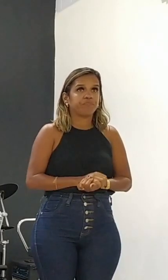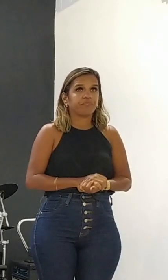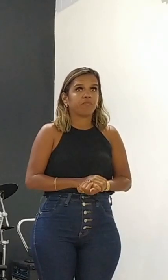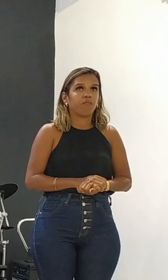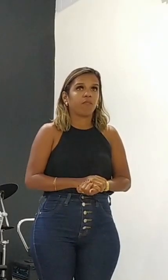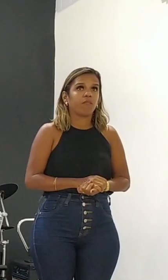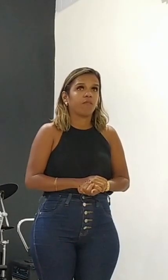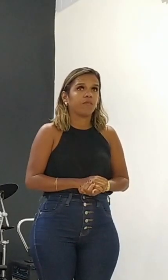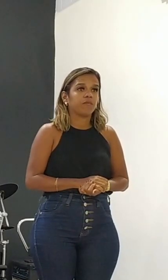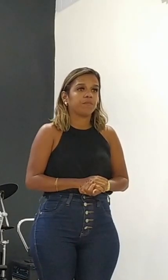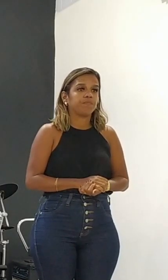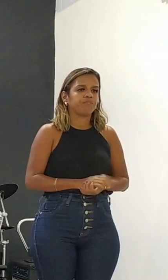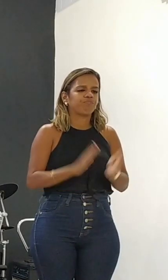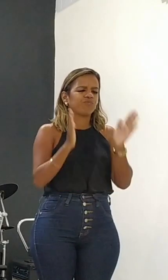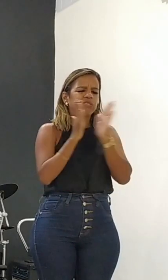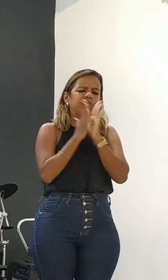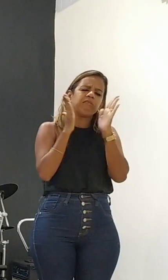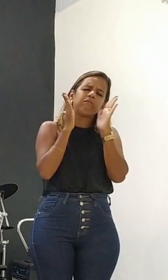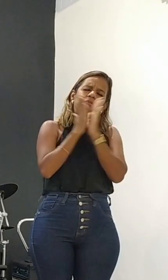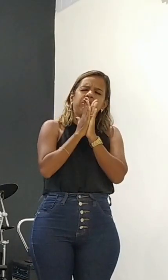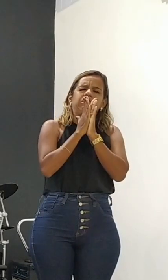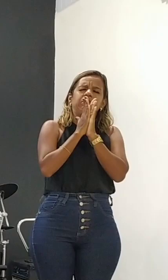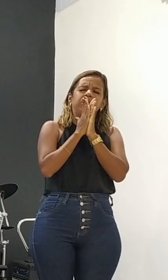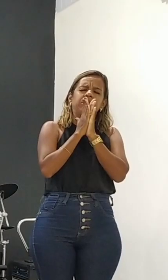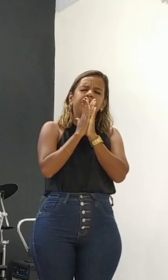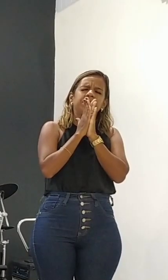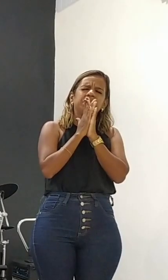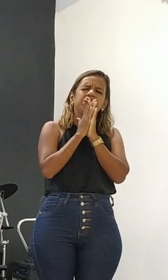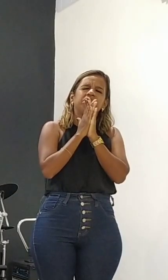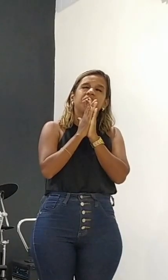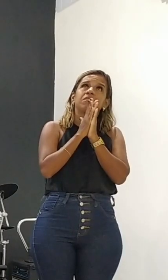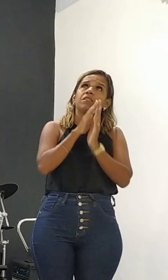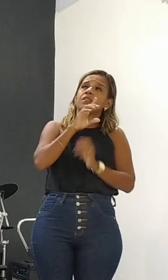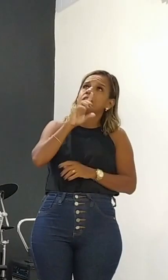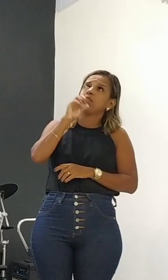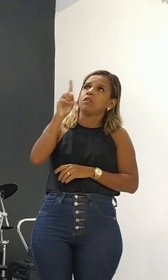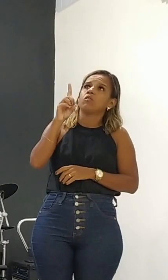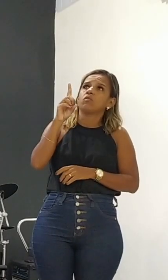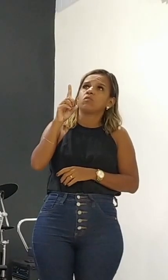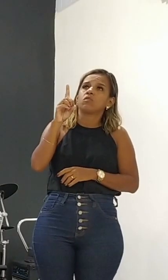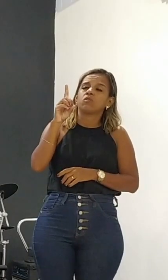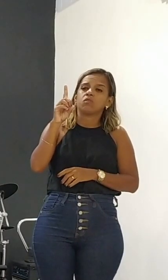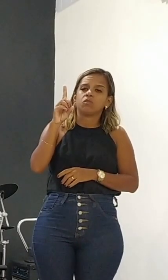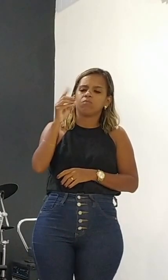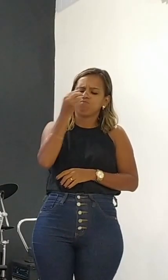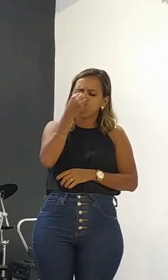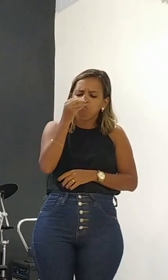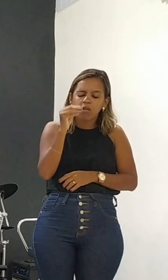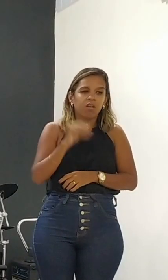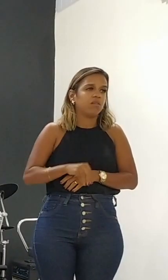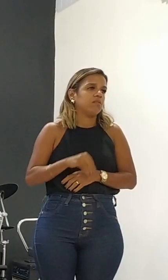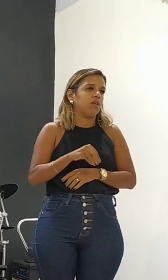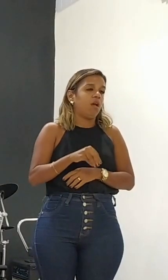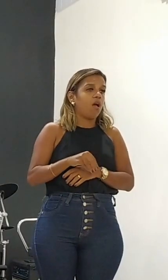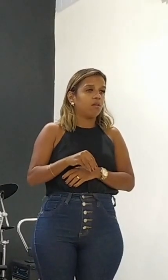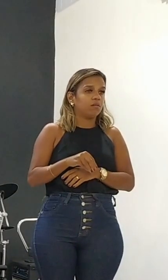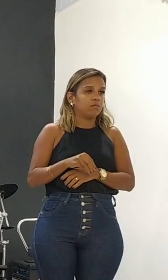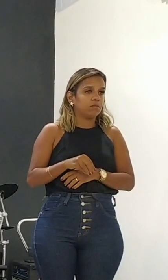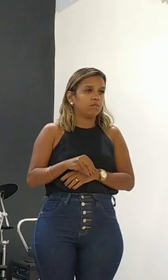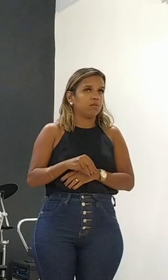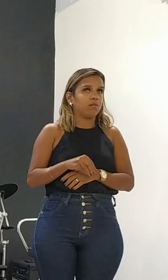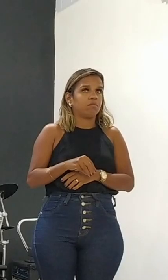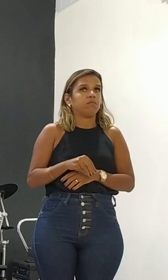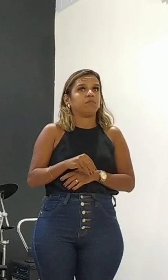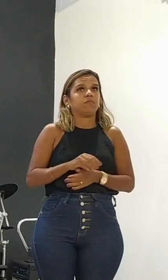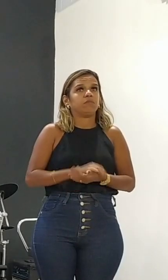Neemias faz um clamor a Deus e diz: ouve, ó nosso Deus, que somos tão desprezados, e caia